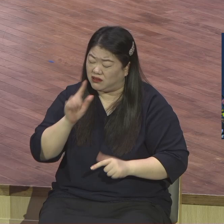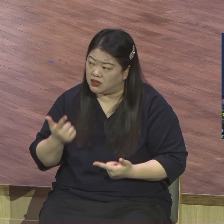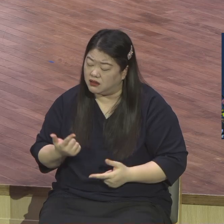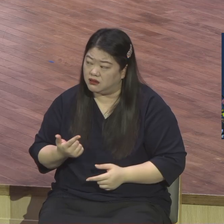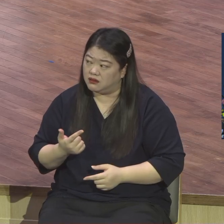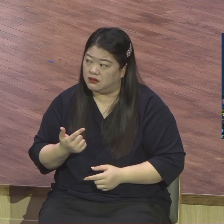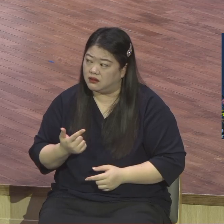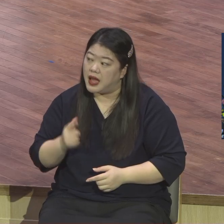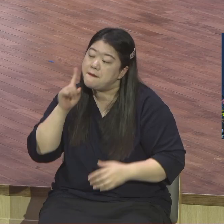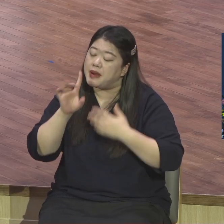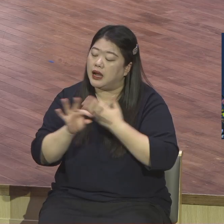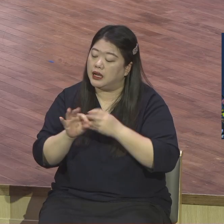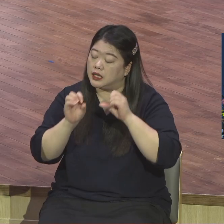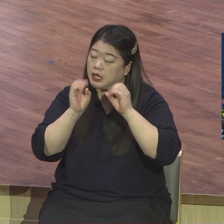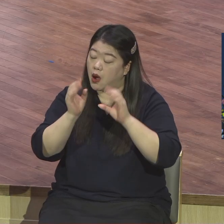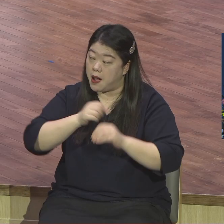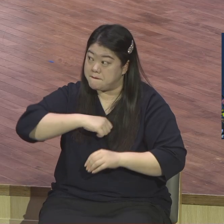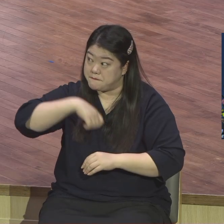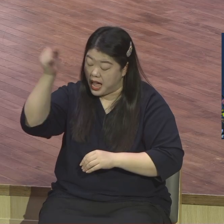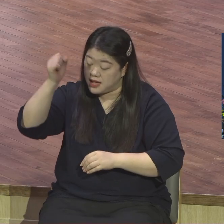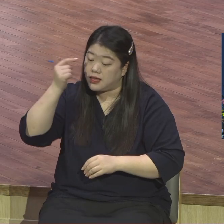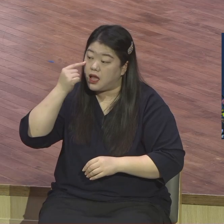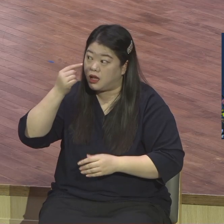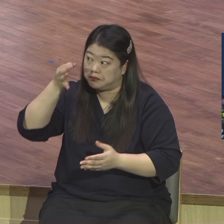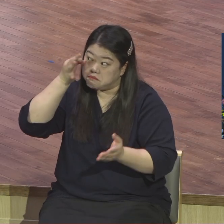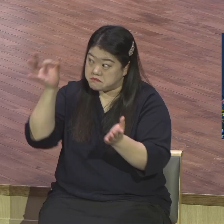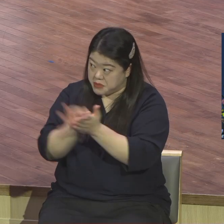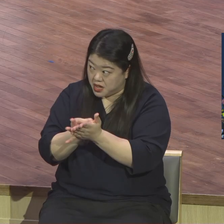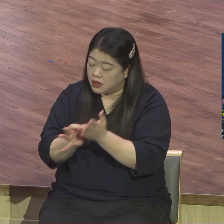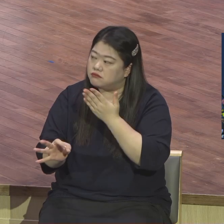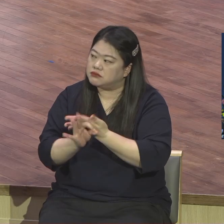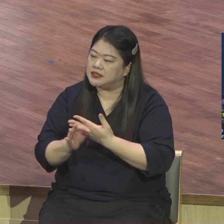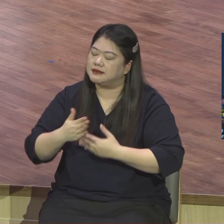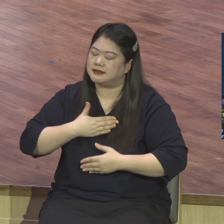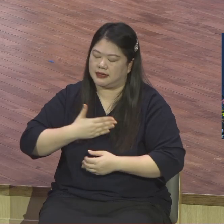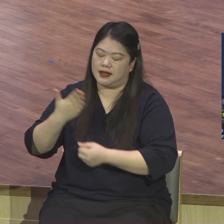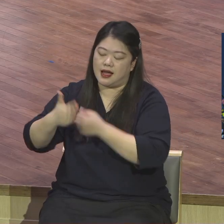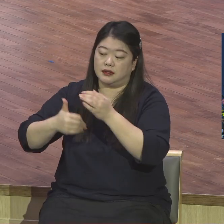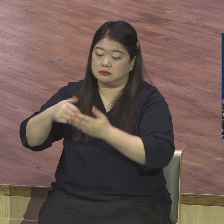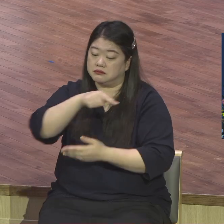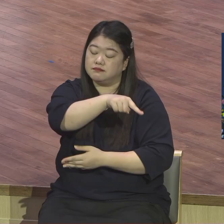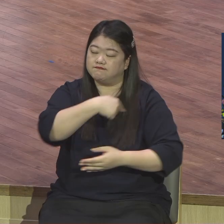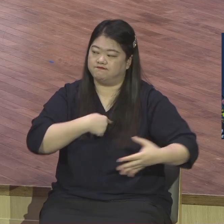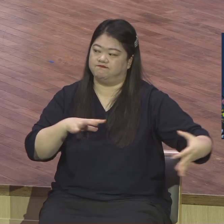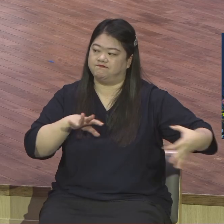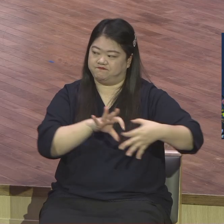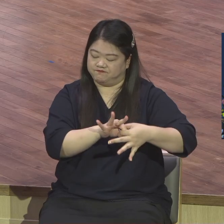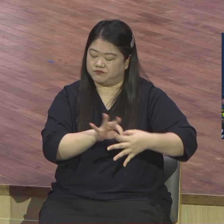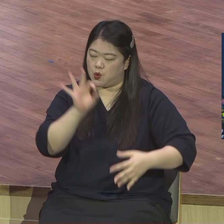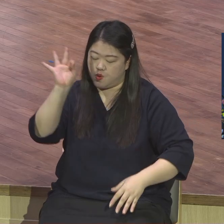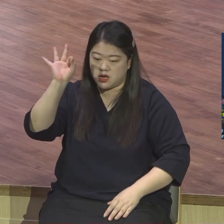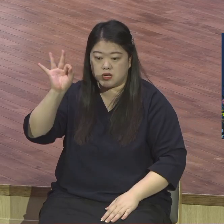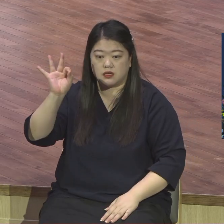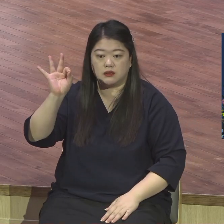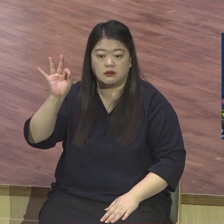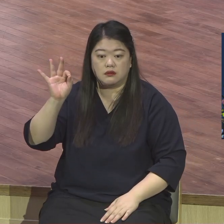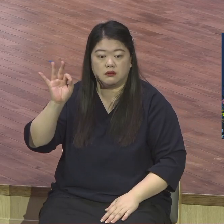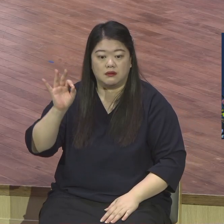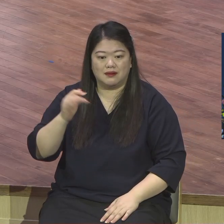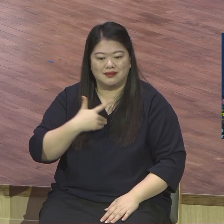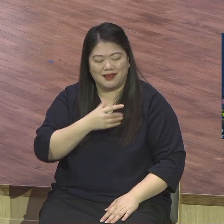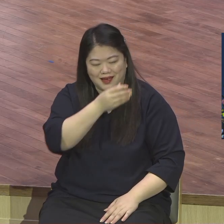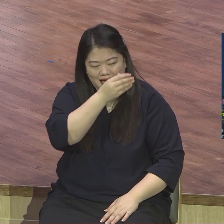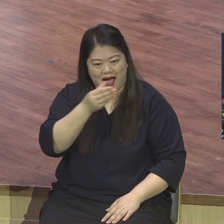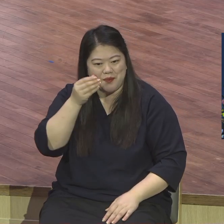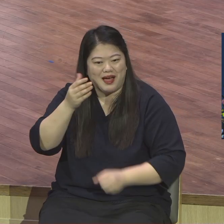불고 추운데 명절 때 고향 다 가고 없는데 다섯 명 연결시켰어요. 그리고